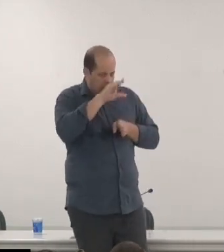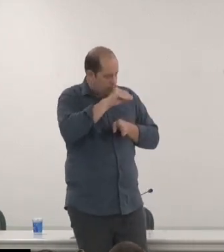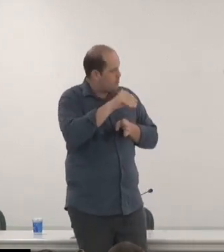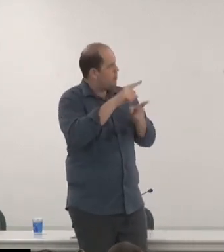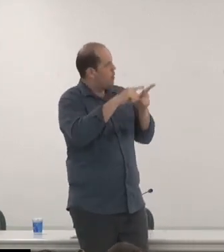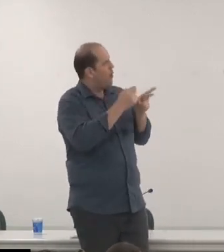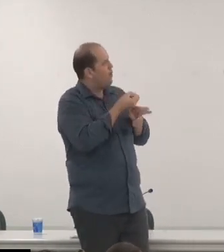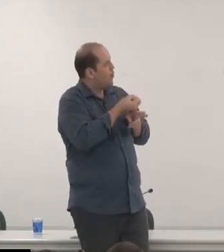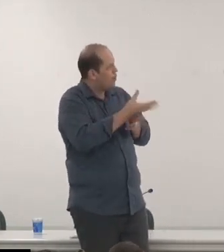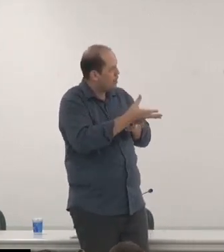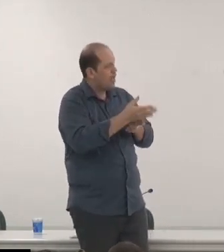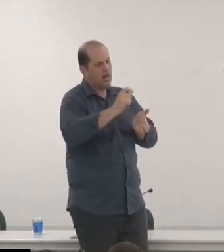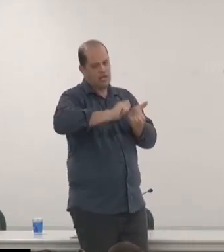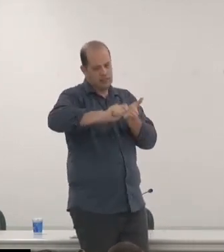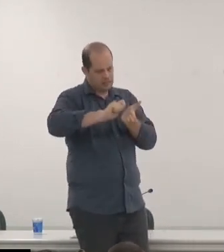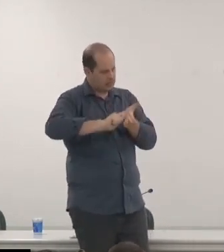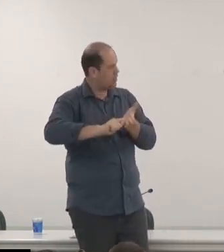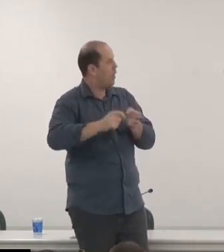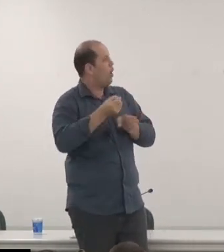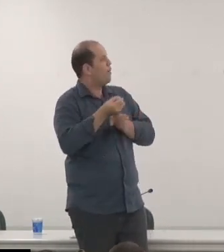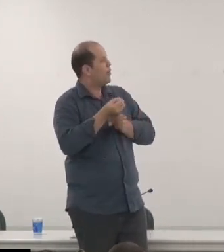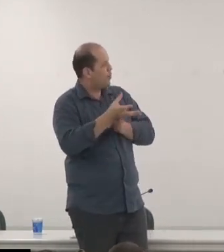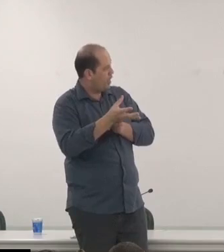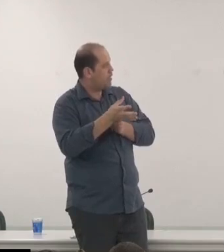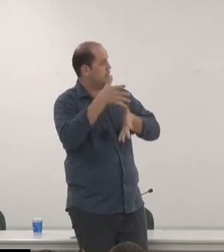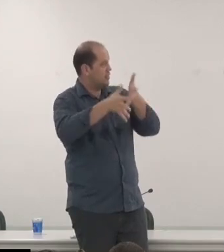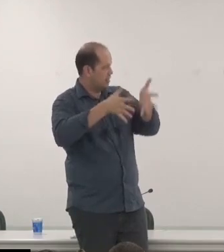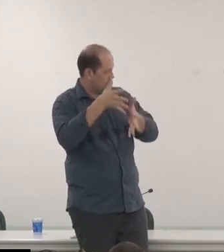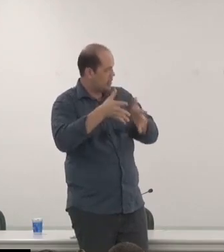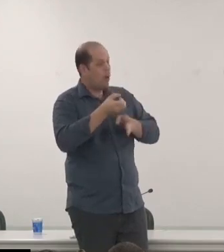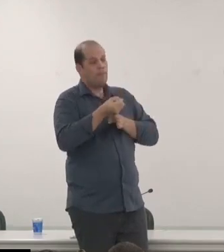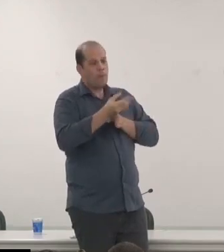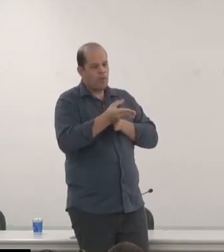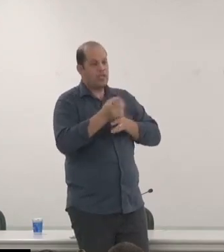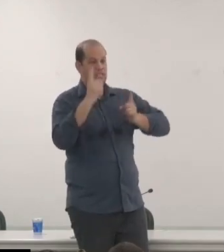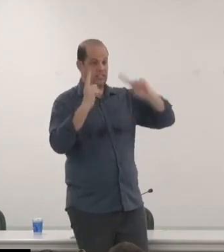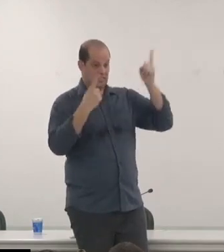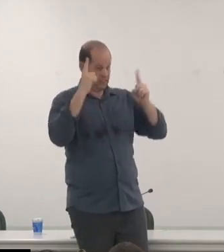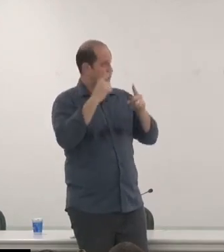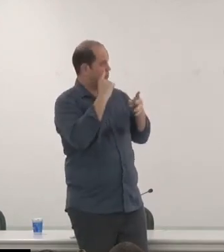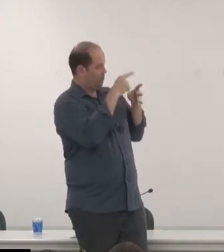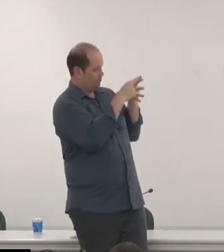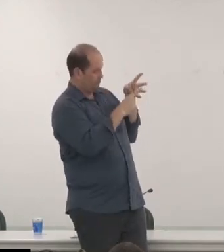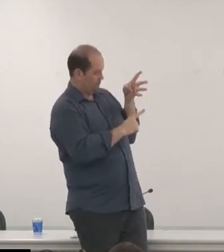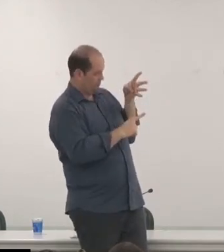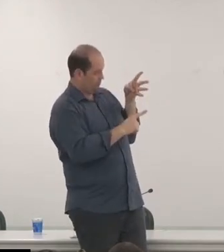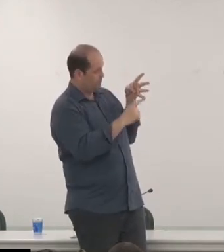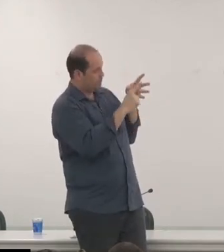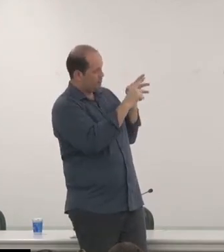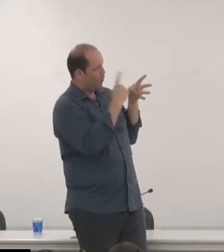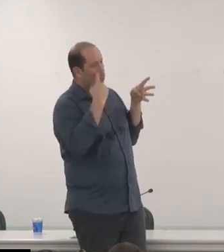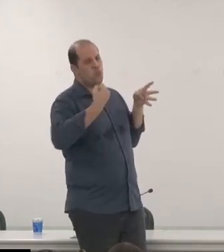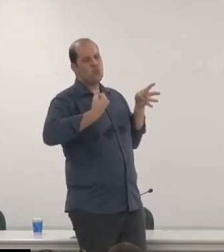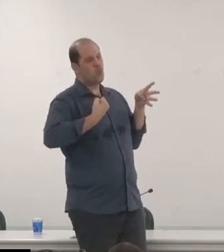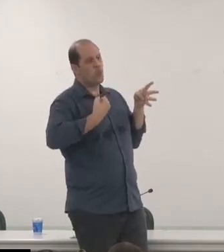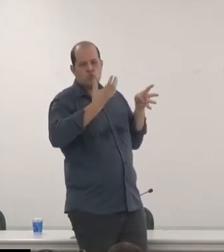A modalidade de língua falada, modalidade de língua escrita, modalidade de língua sinalizada e gestos. Ok?